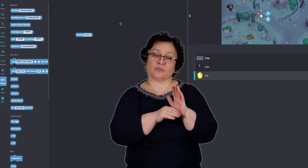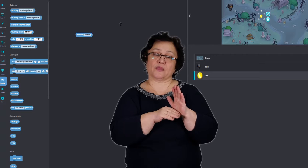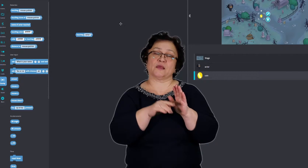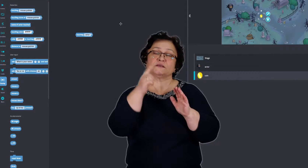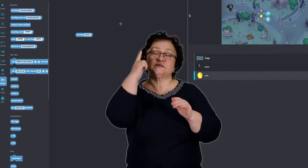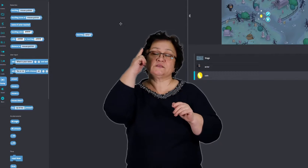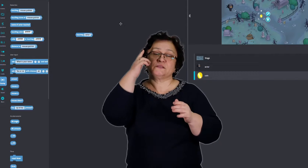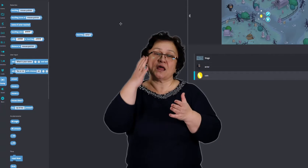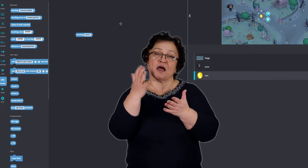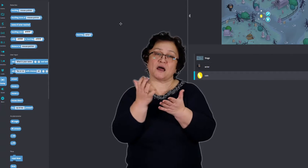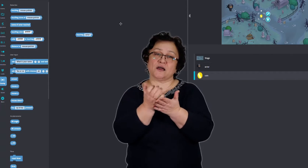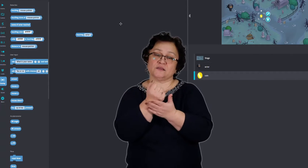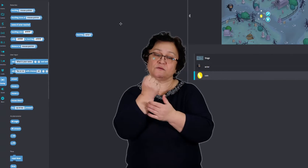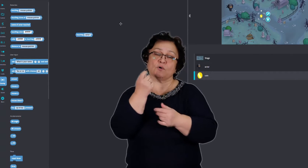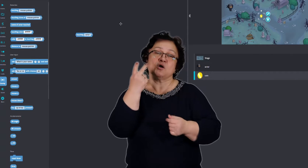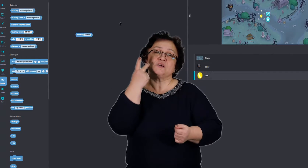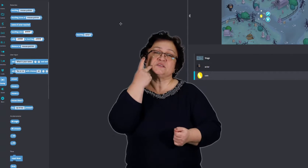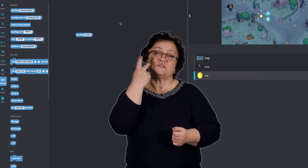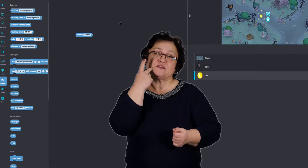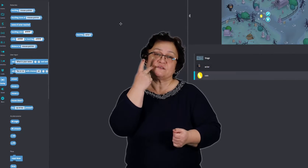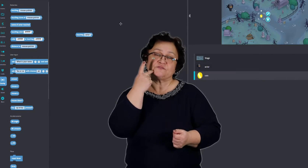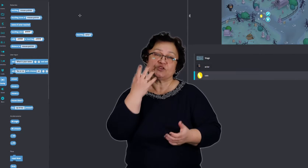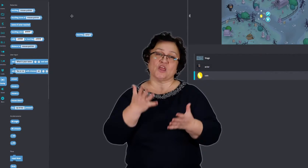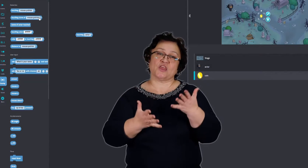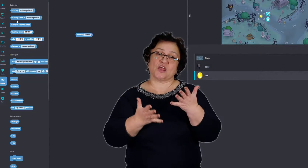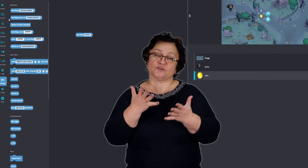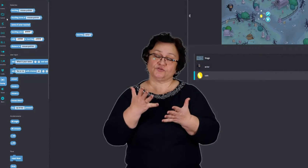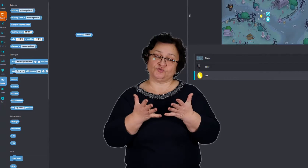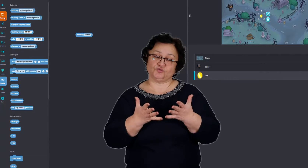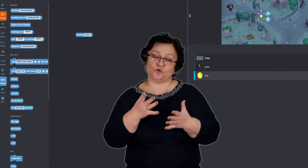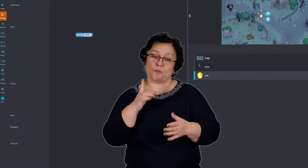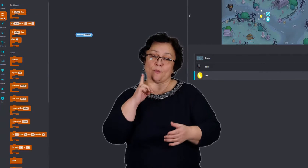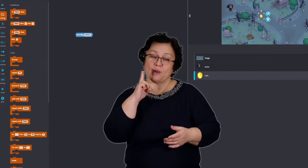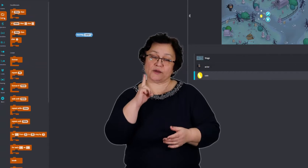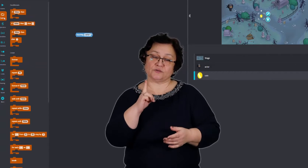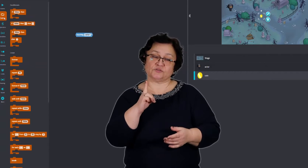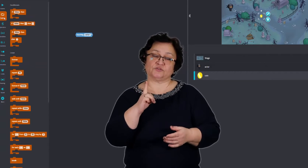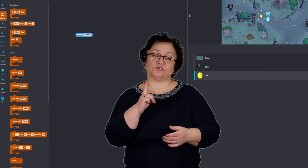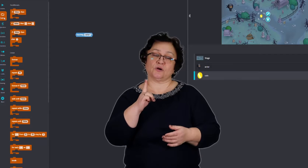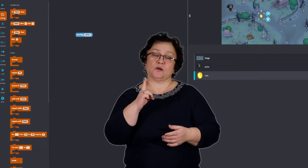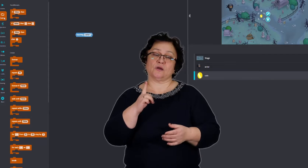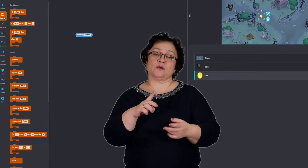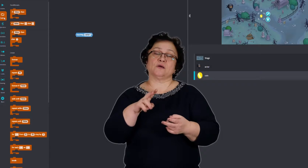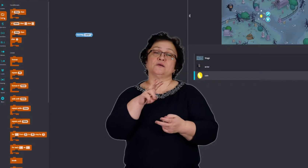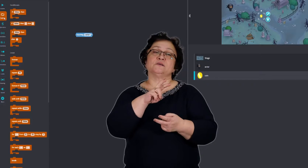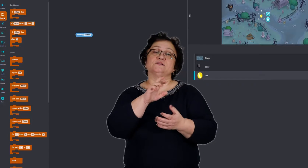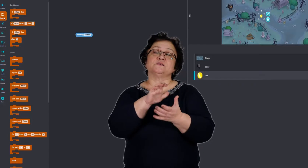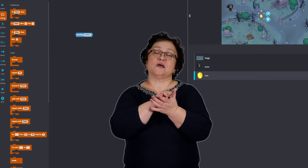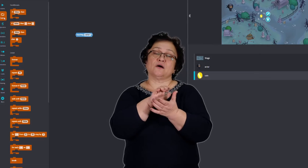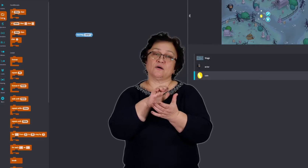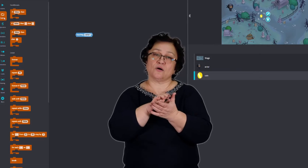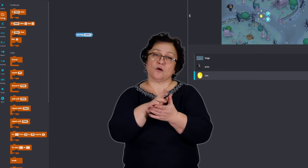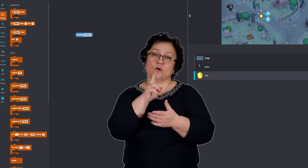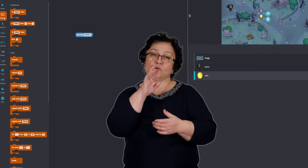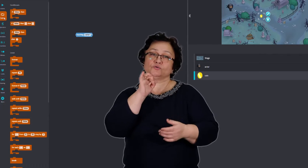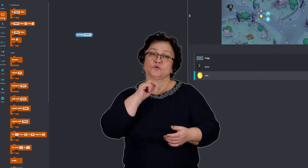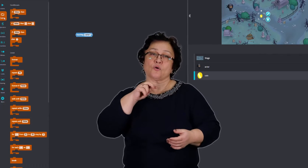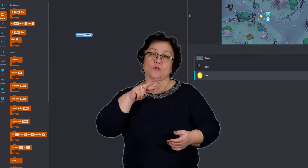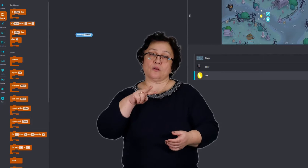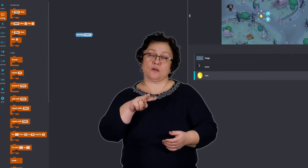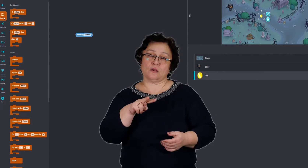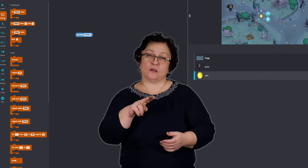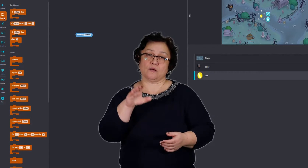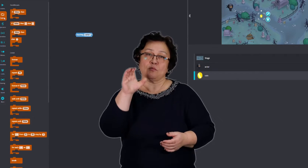Знайдемо це завжди, якщо перше. Переходимо в знайомі тобі блоки контролу. І